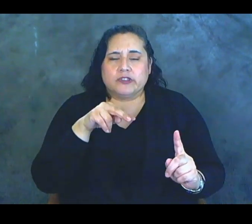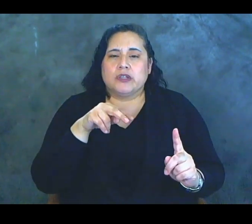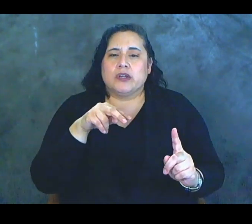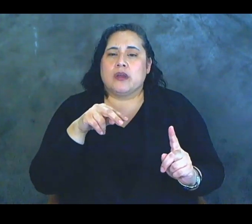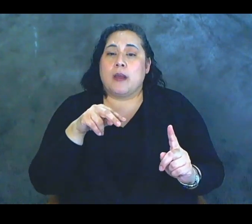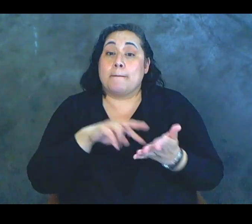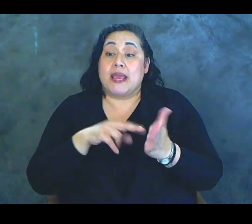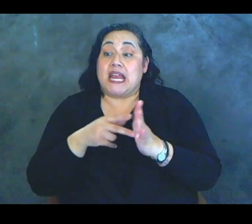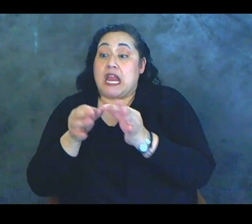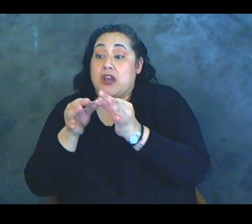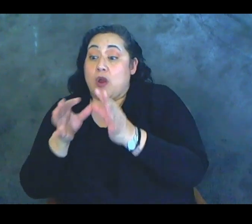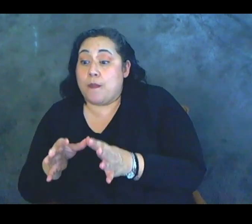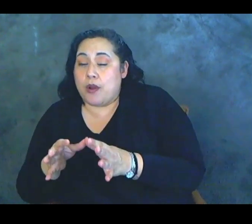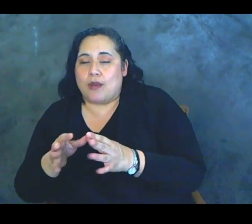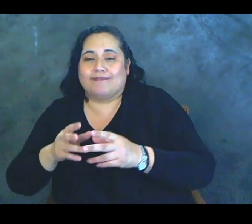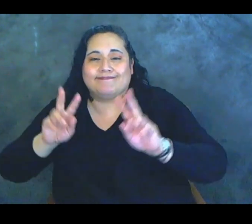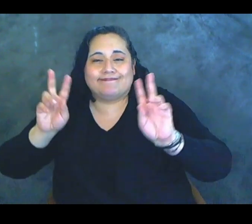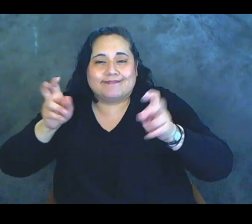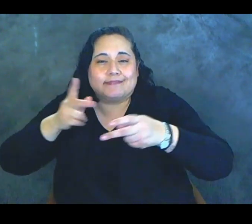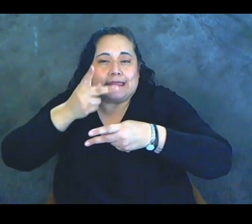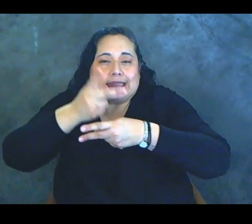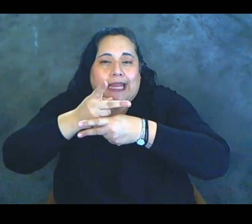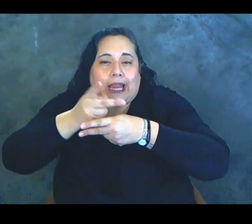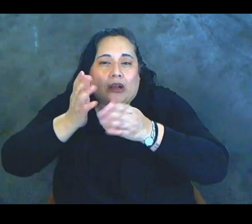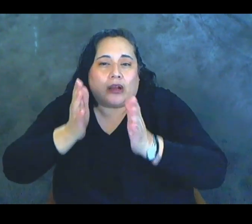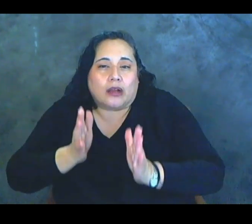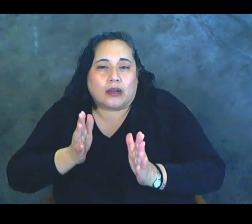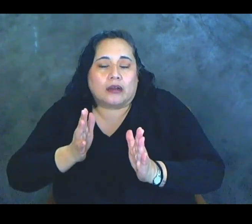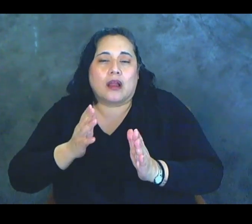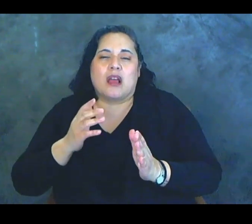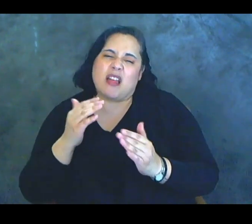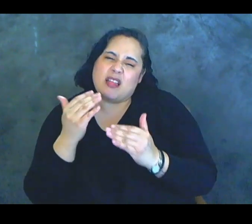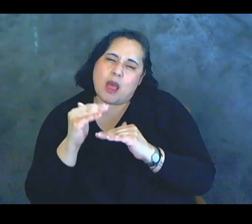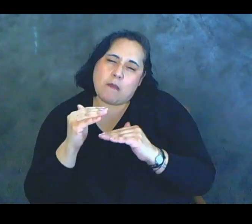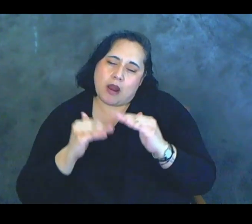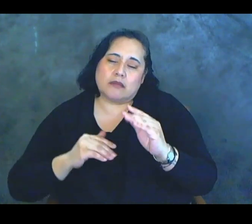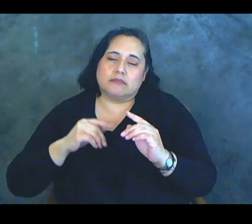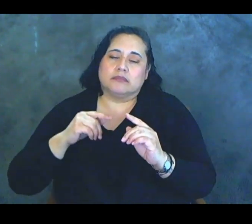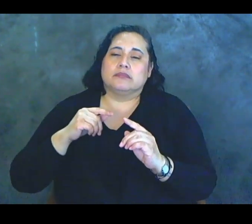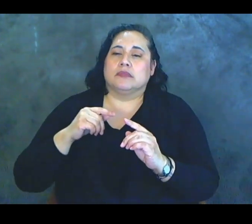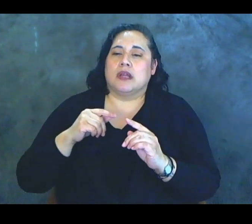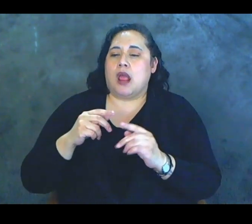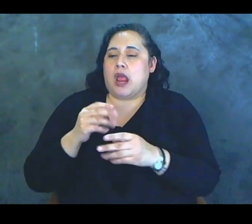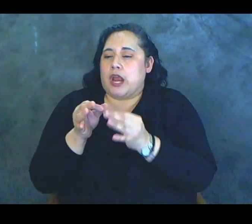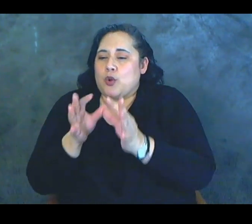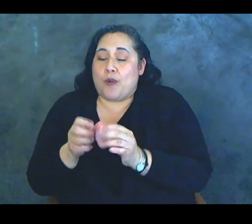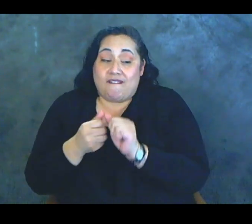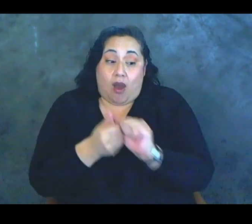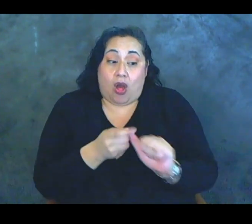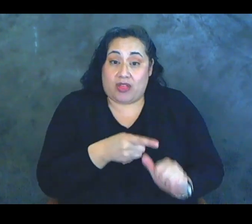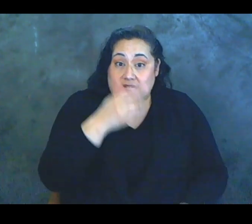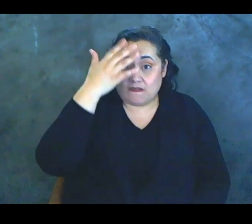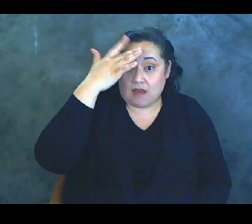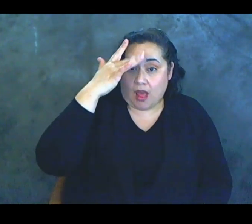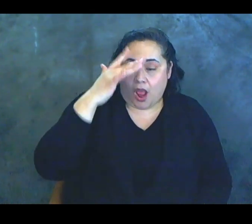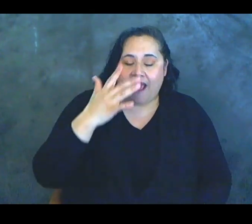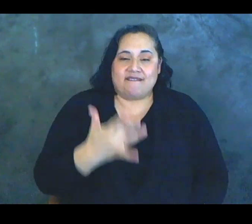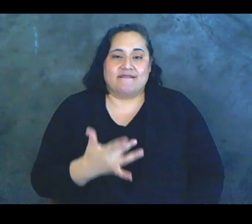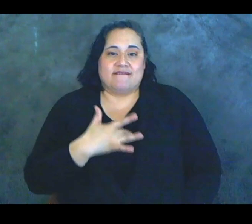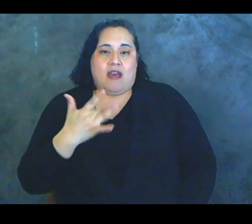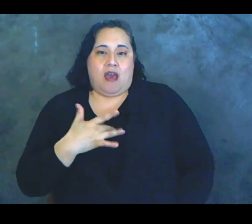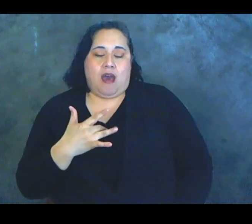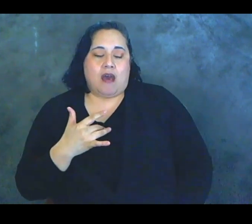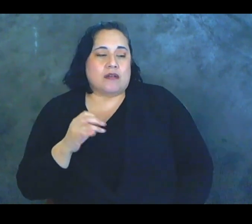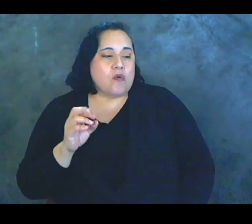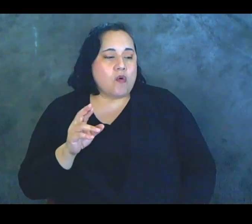cuidador hasta cierto punto. Un intérprete siguiendo esta filosofía sentía o